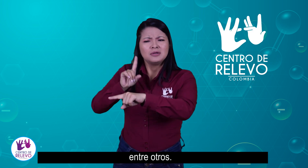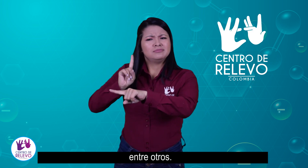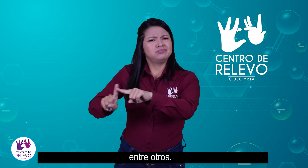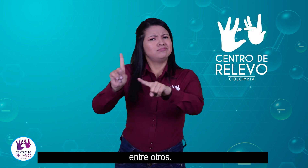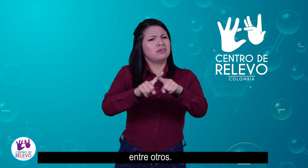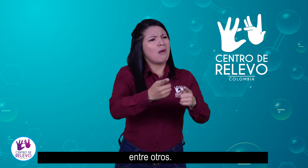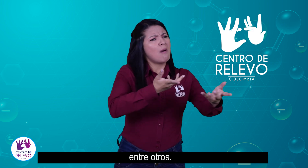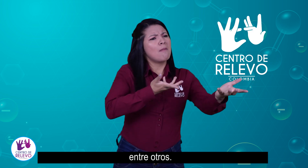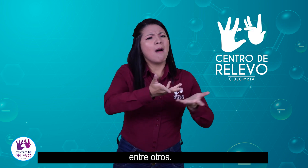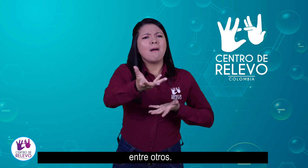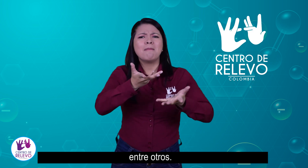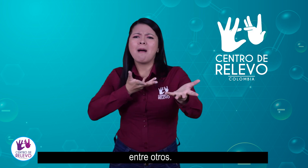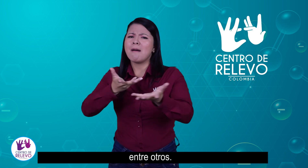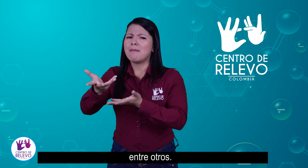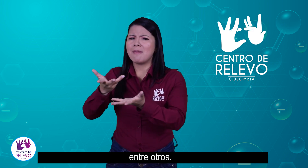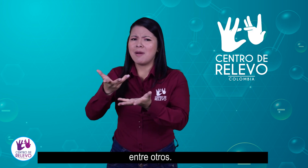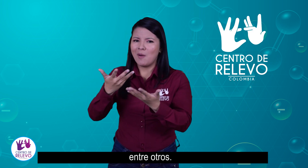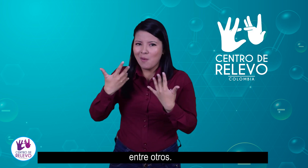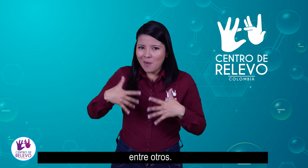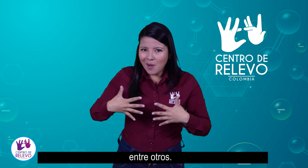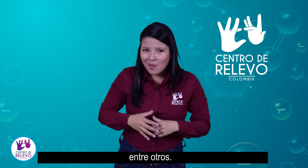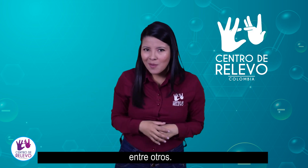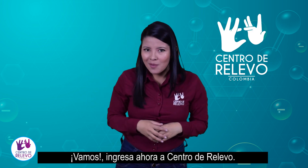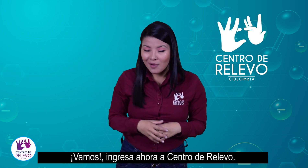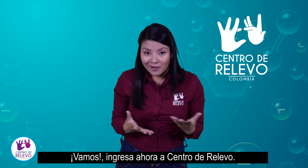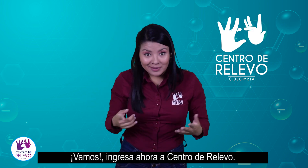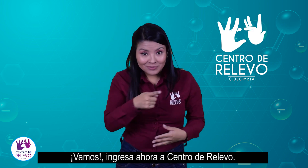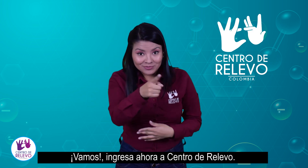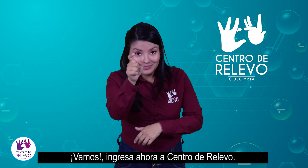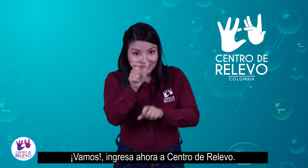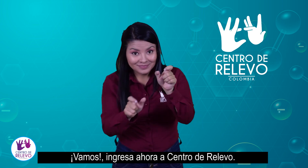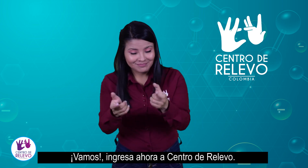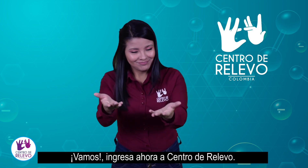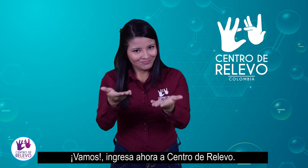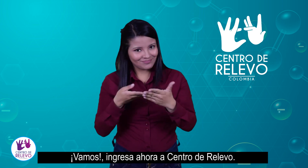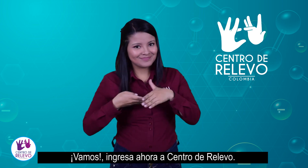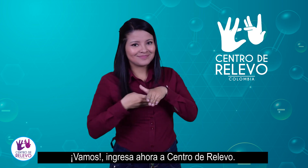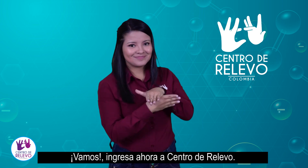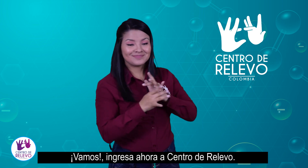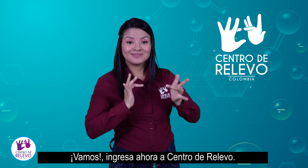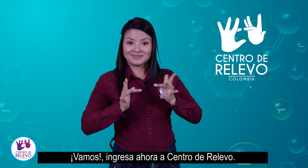Vamos, ingresa ahora a Centro de Relevo.